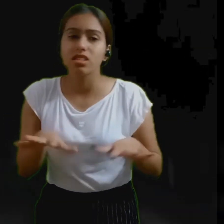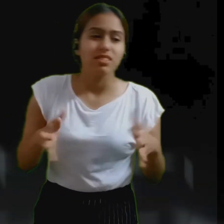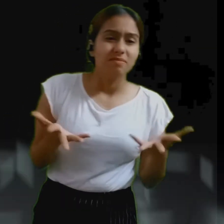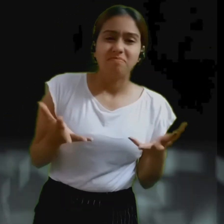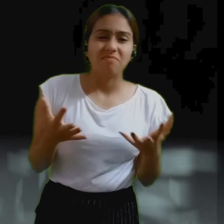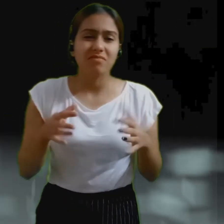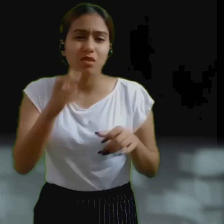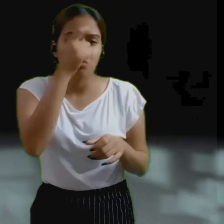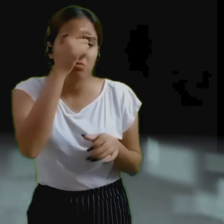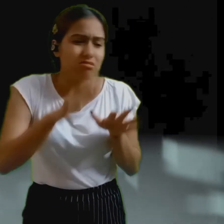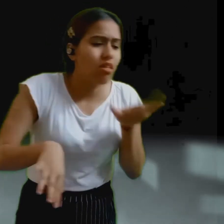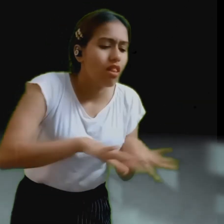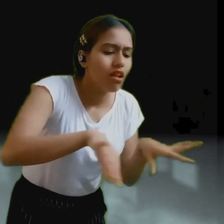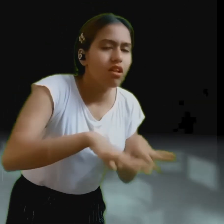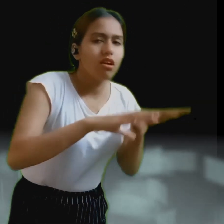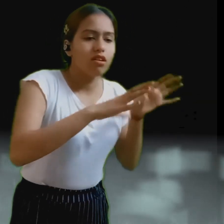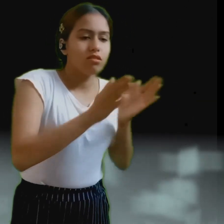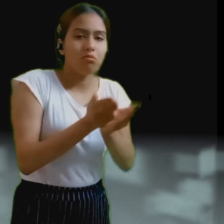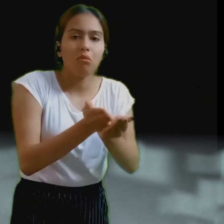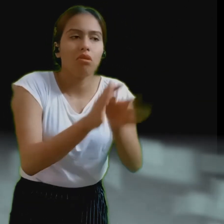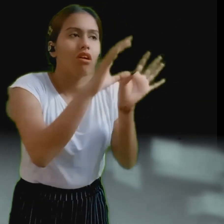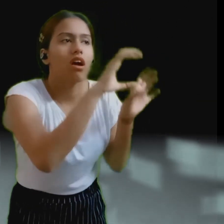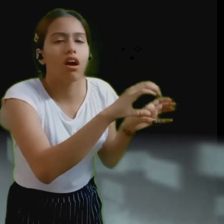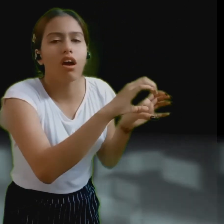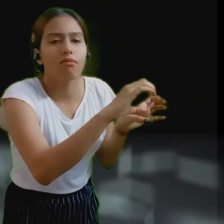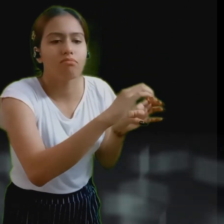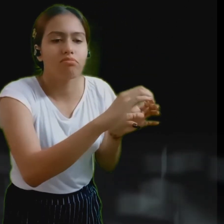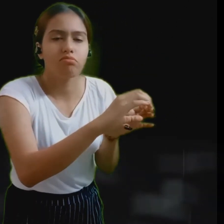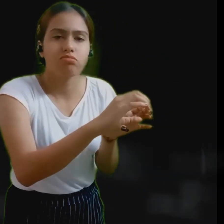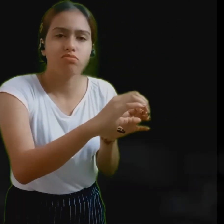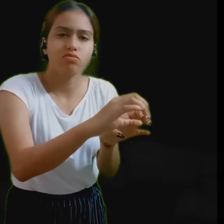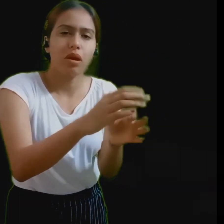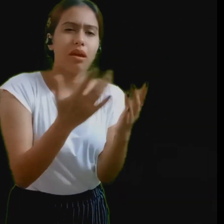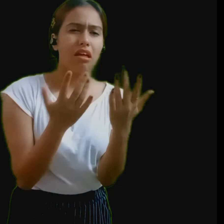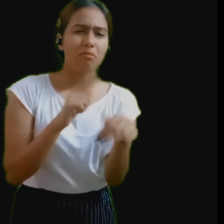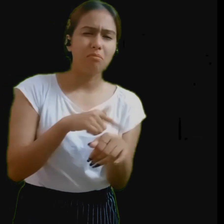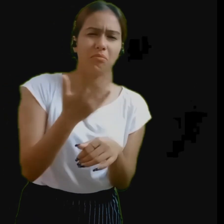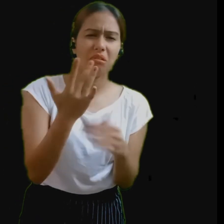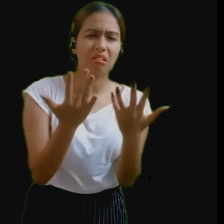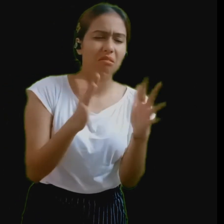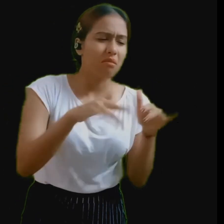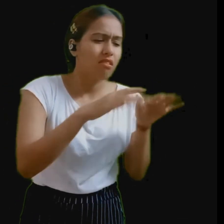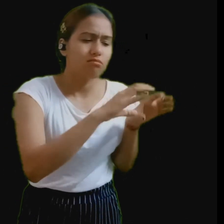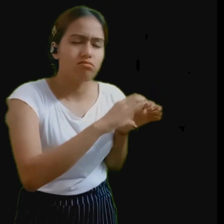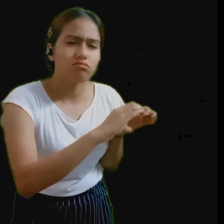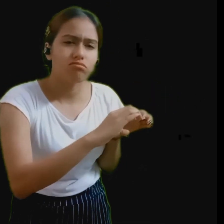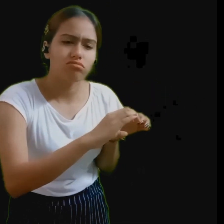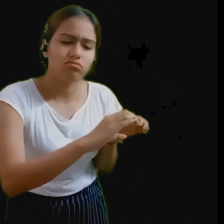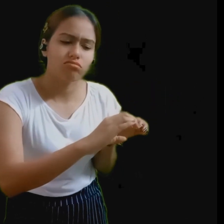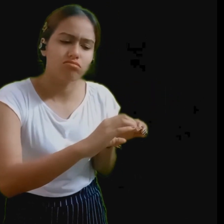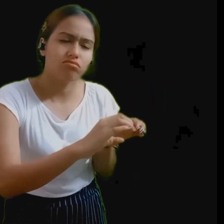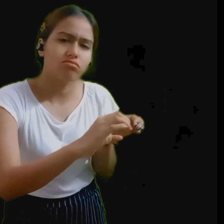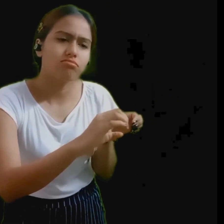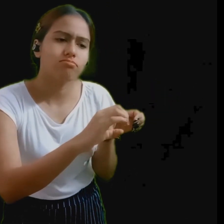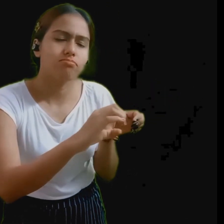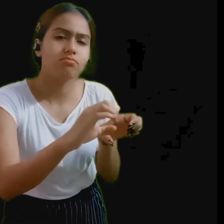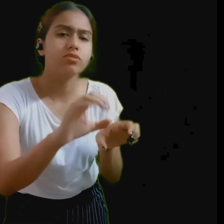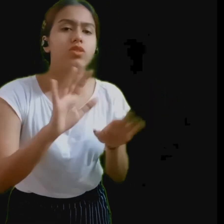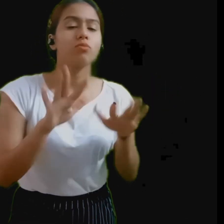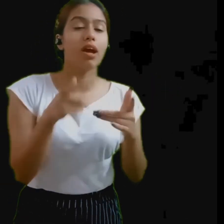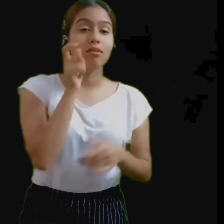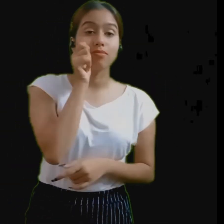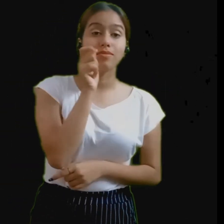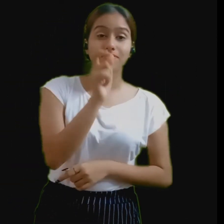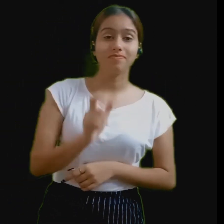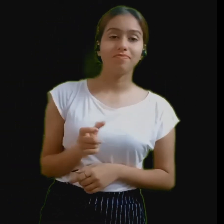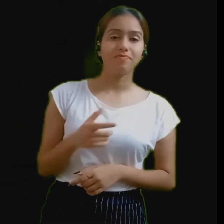उसने। थोड़ी देर तक वो नाव को पकड़ करके नाव चलती रही, वो उसके साथ में रहा। उसके बाद में दार्शनिक जो था, फिलोसोफर जो था, उसने अपने साथियों से कहा कि